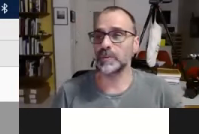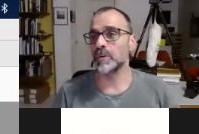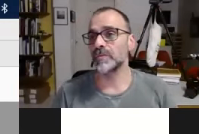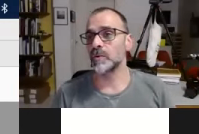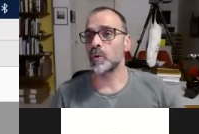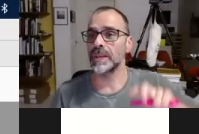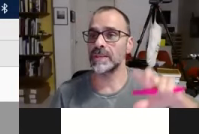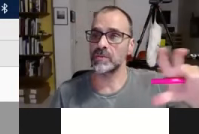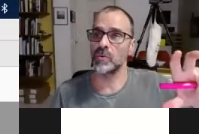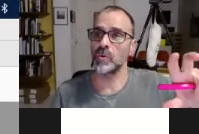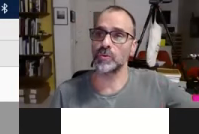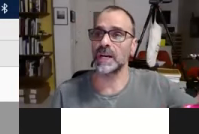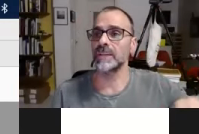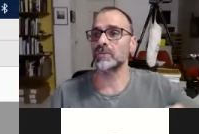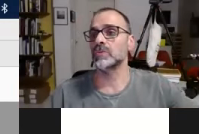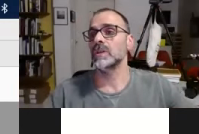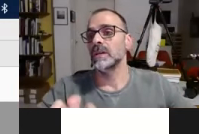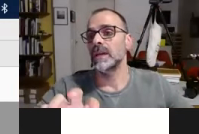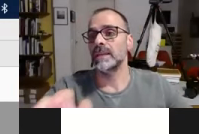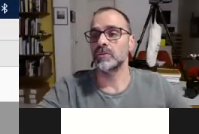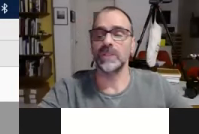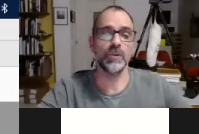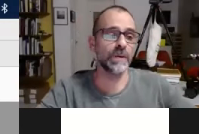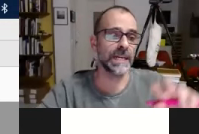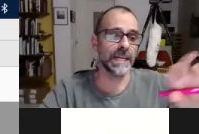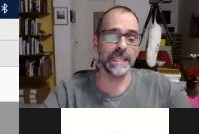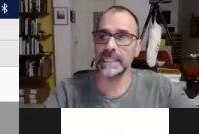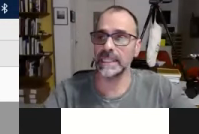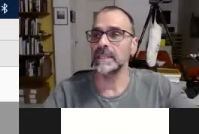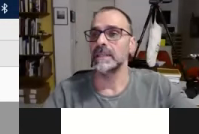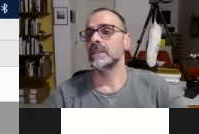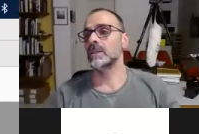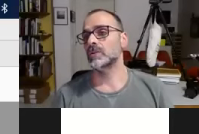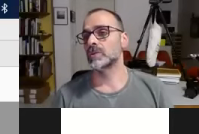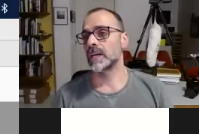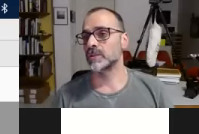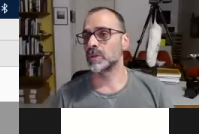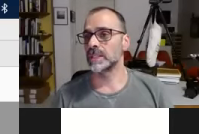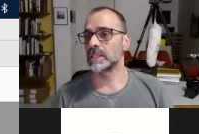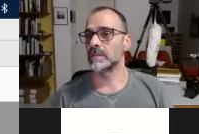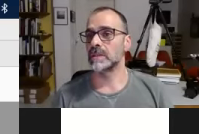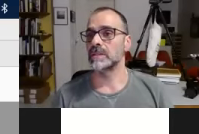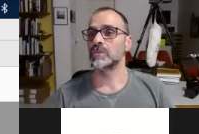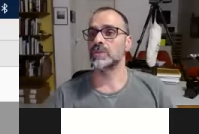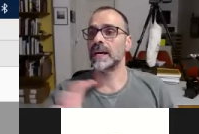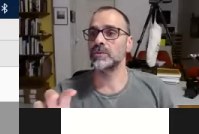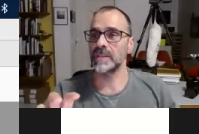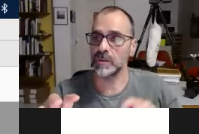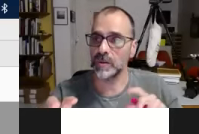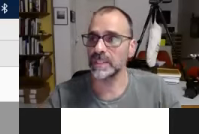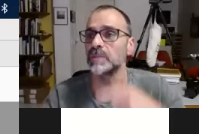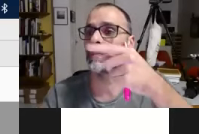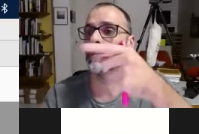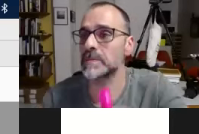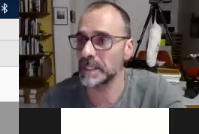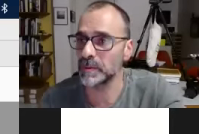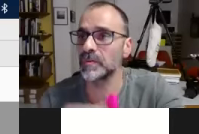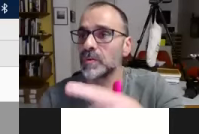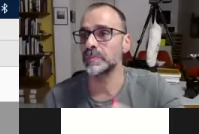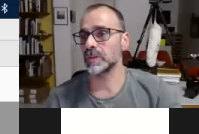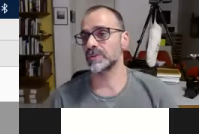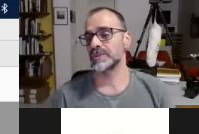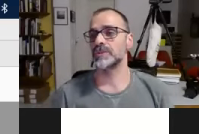vai promover o contato entre o Takuma Nakahira e o Daido Moriyama. E o Daido vai ser convidado para participar